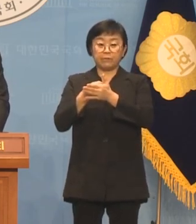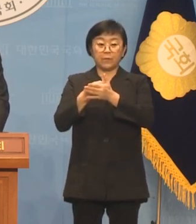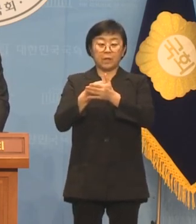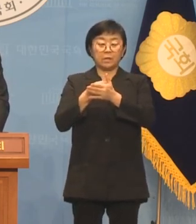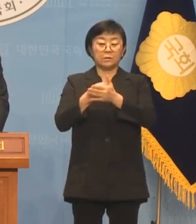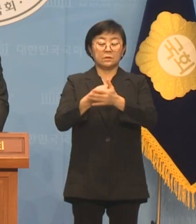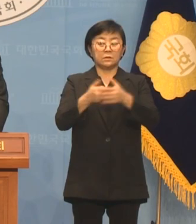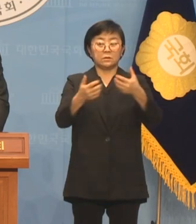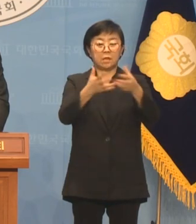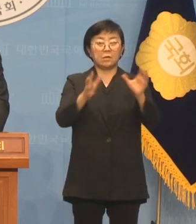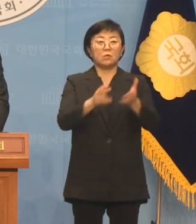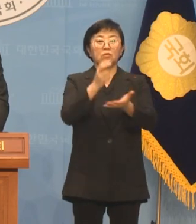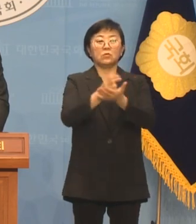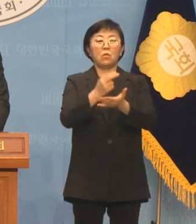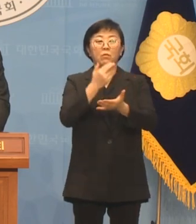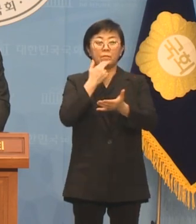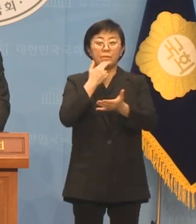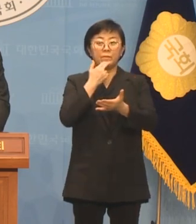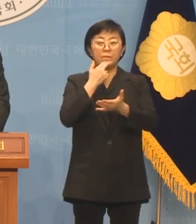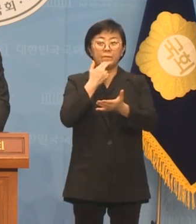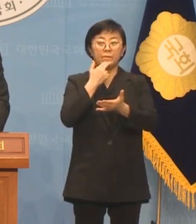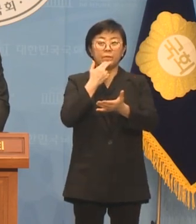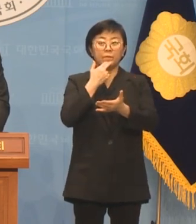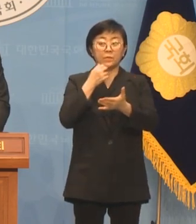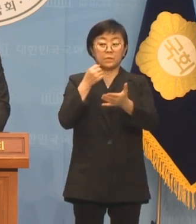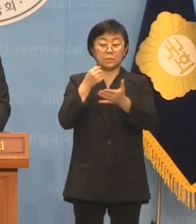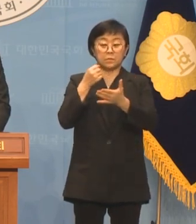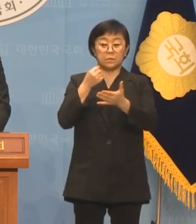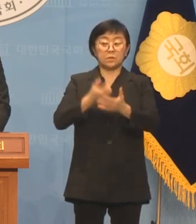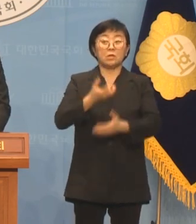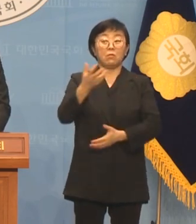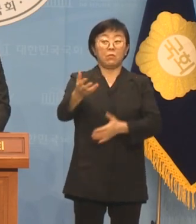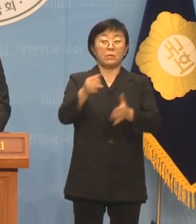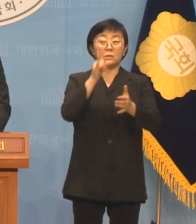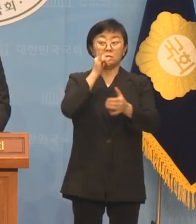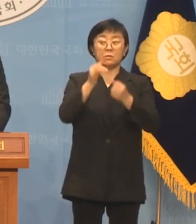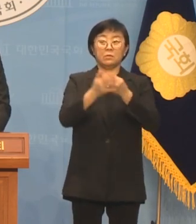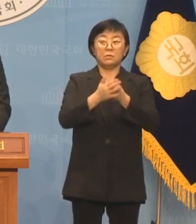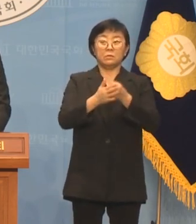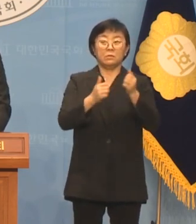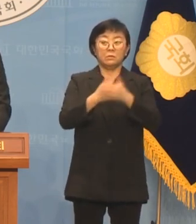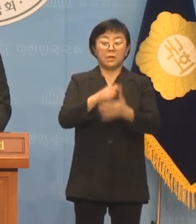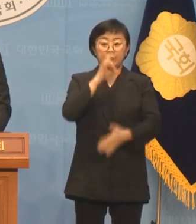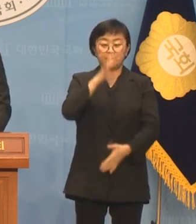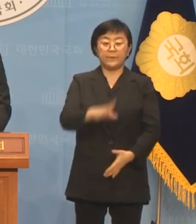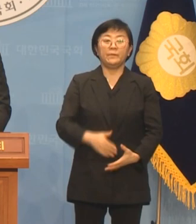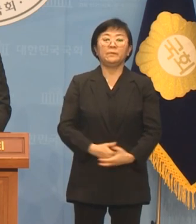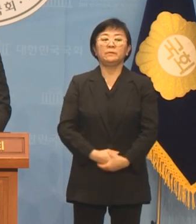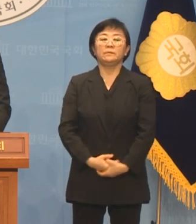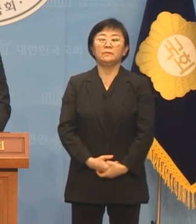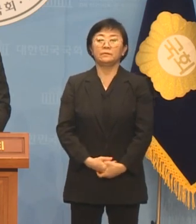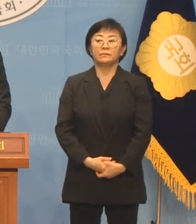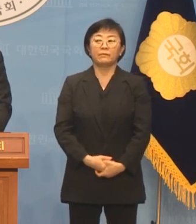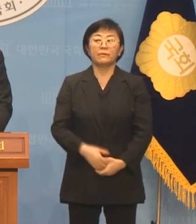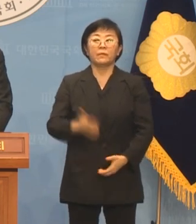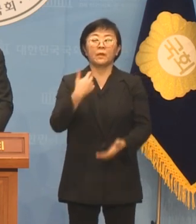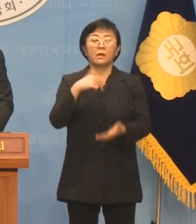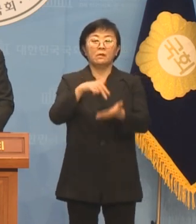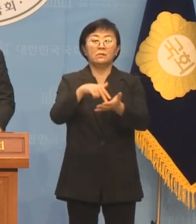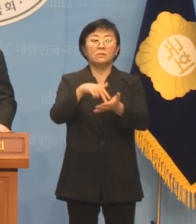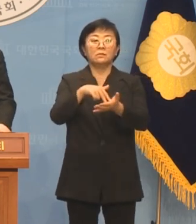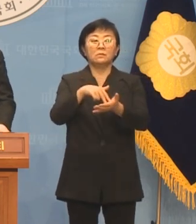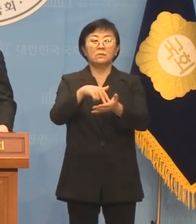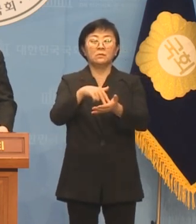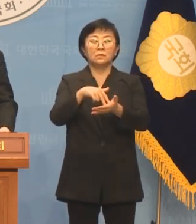당규에도 없는 전략지역으로 정하는 것은 이거는 있을 수 없는 일입니다. 저는